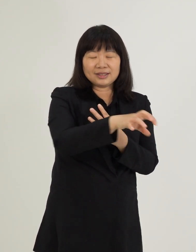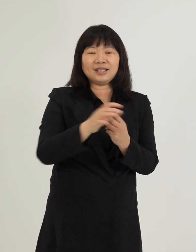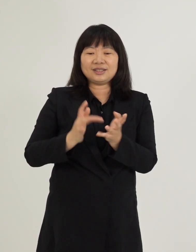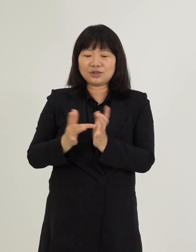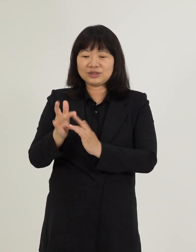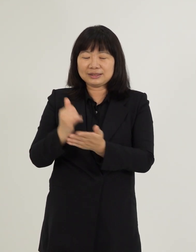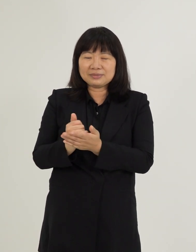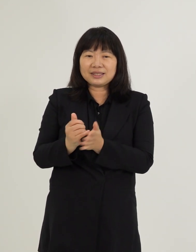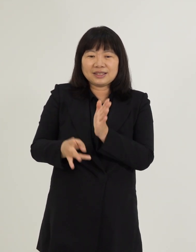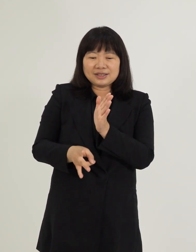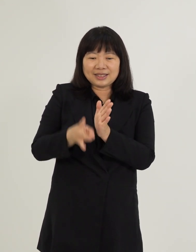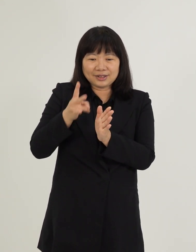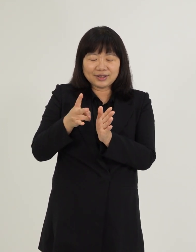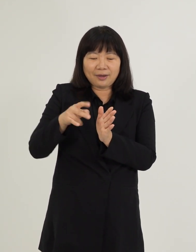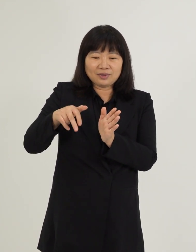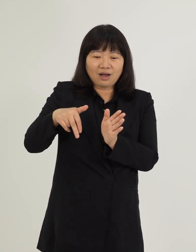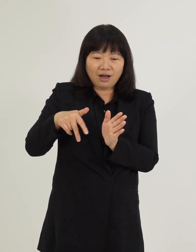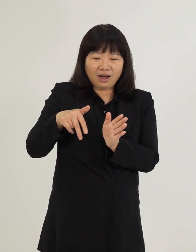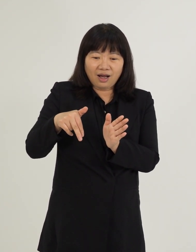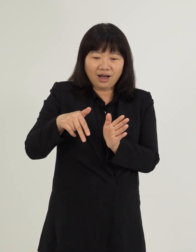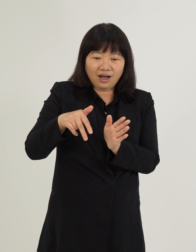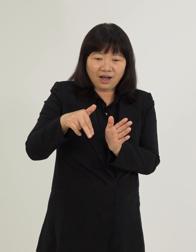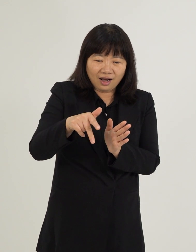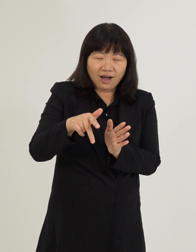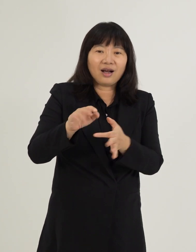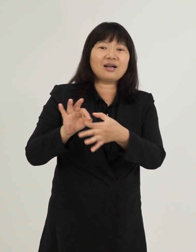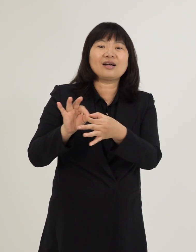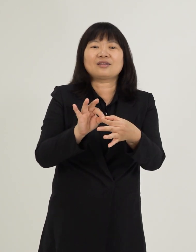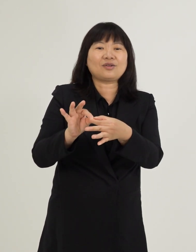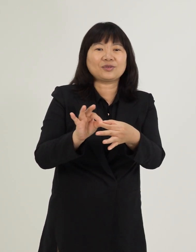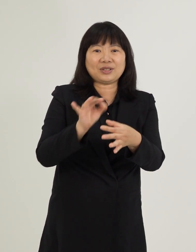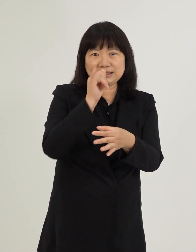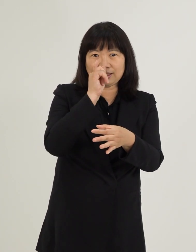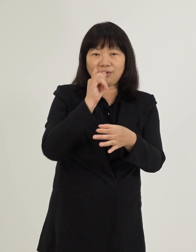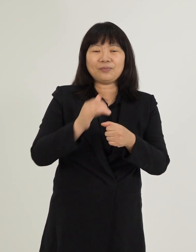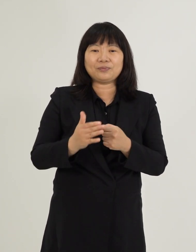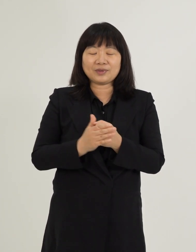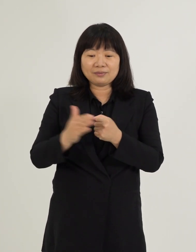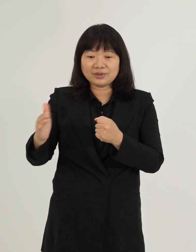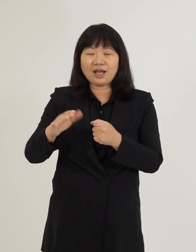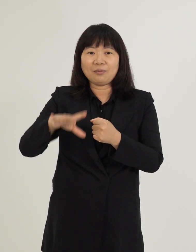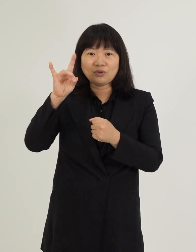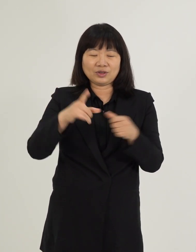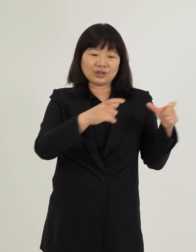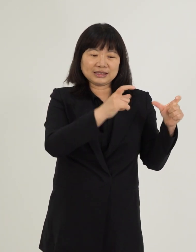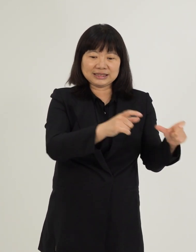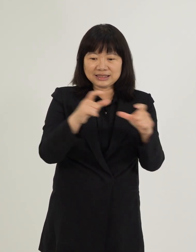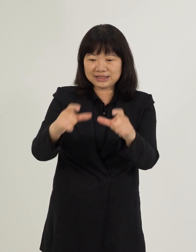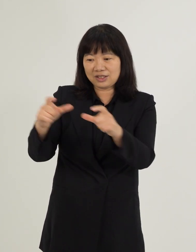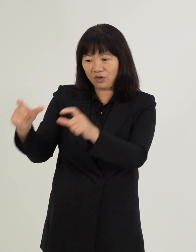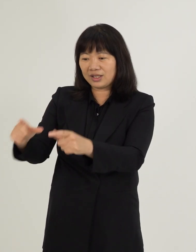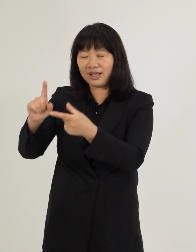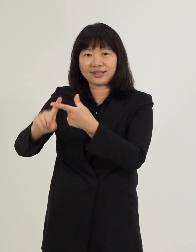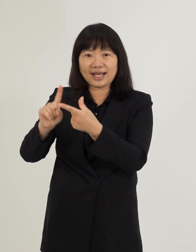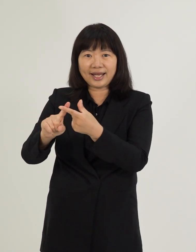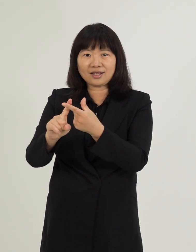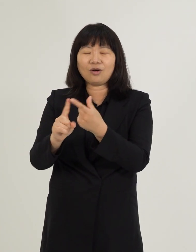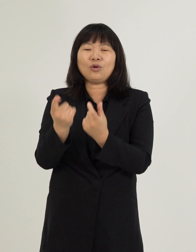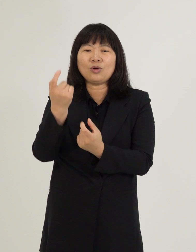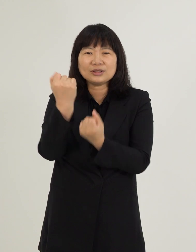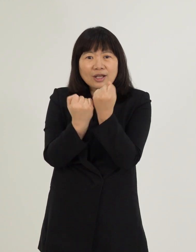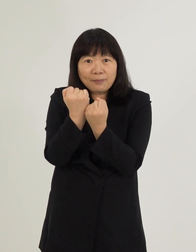지역에 대한 소개부터 설명을 드리겠습니다. 첫째, 감람산은